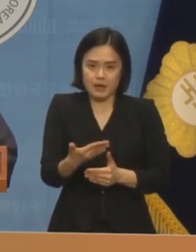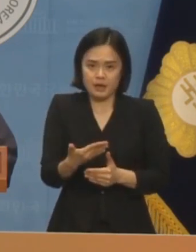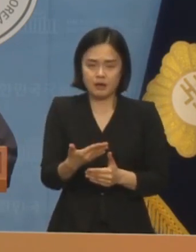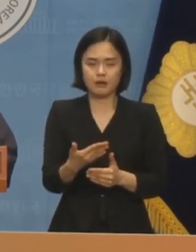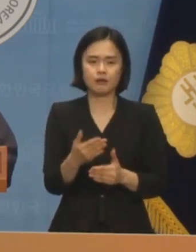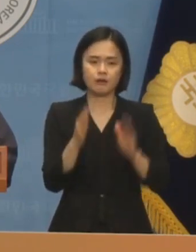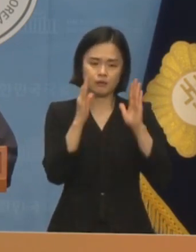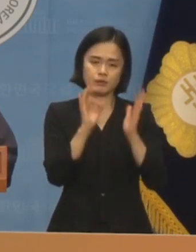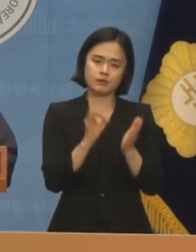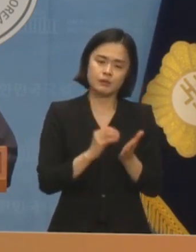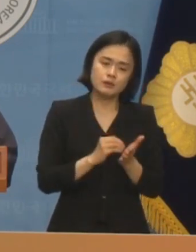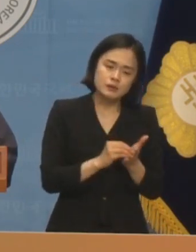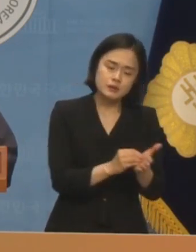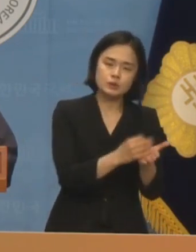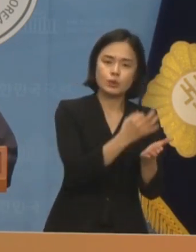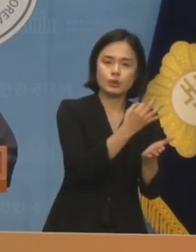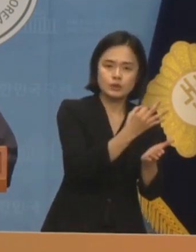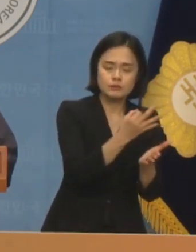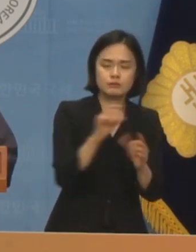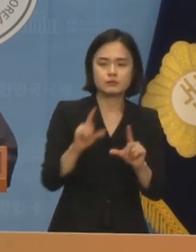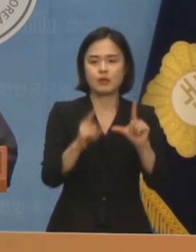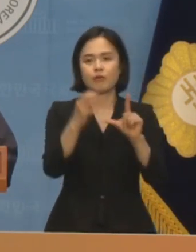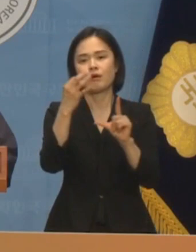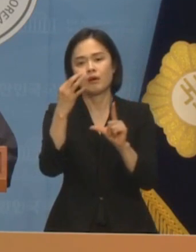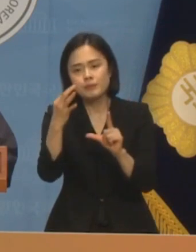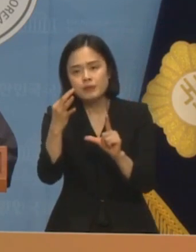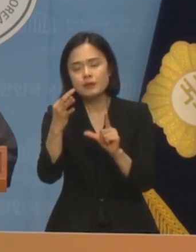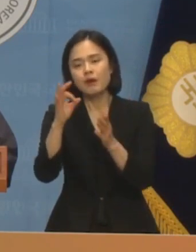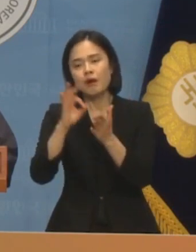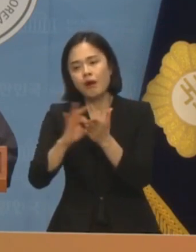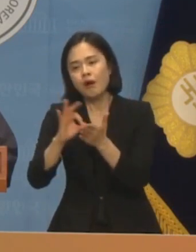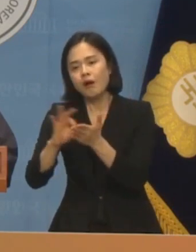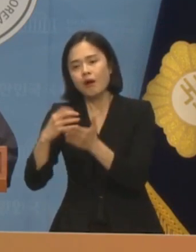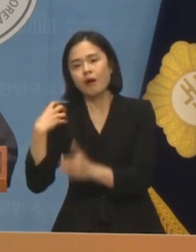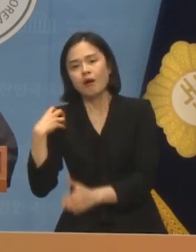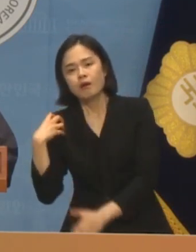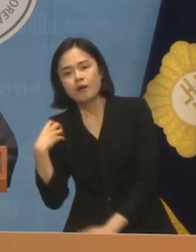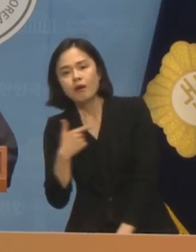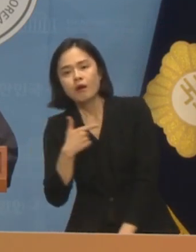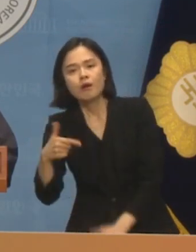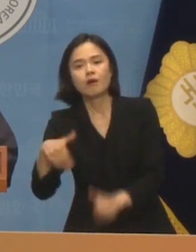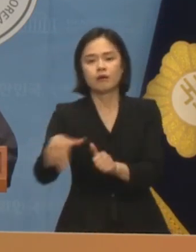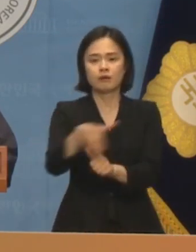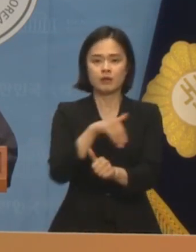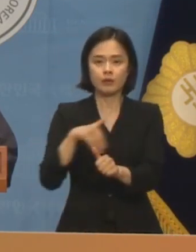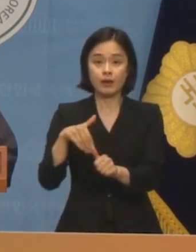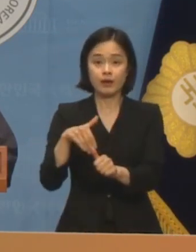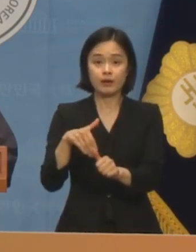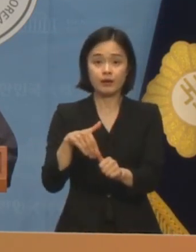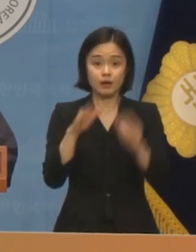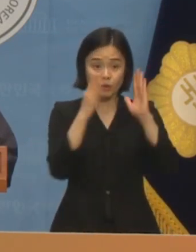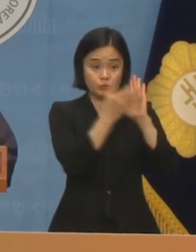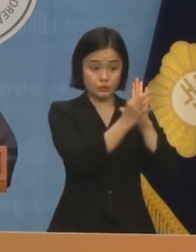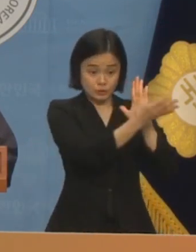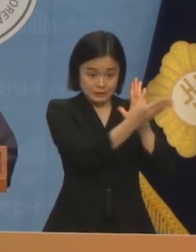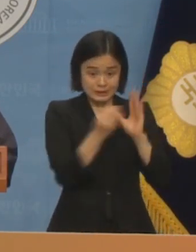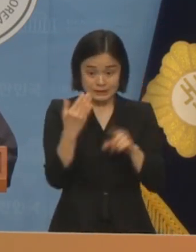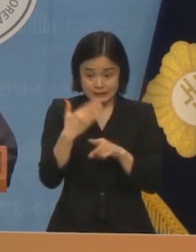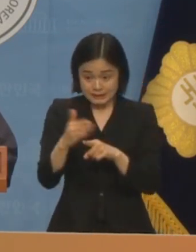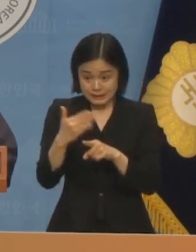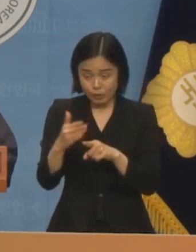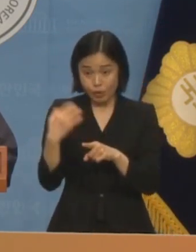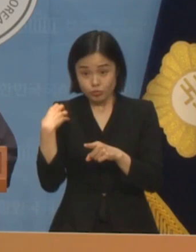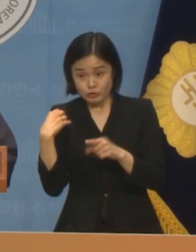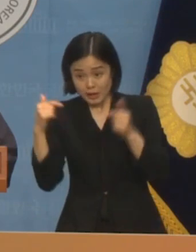살아가기 위해 부담해야 하는 비용이 너무나 많은 지금 학자금에 대한 부담을 조금이나마 줄일 수 있는 개정안의